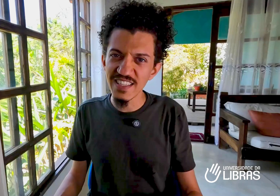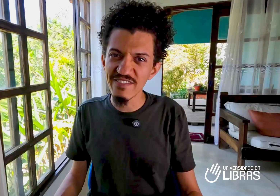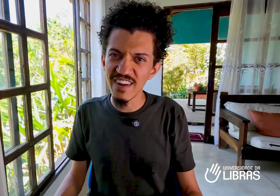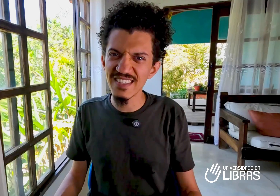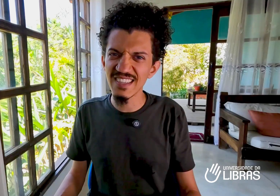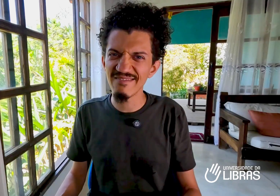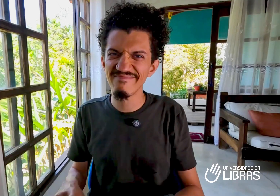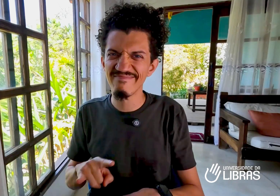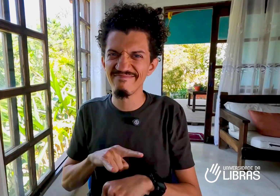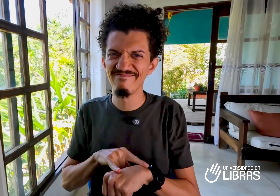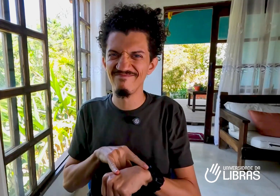fala assim,